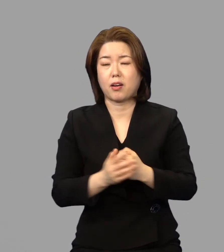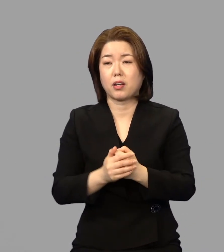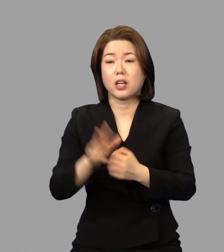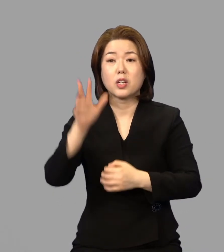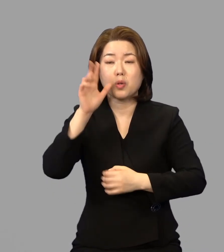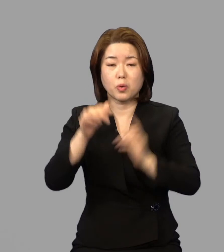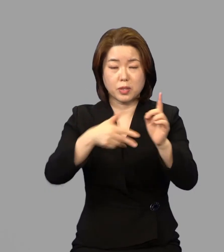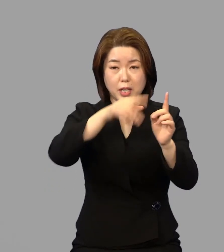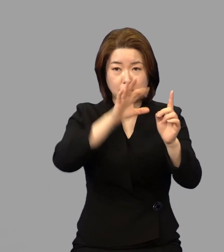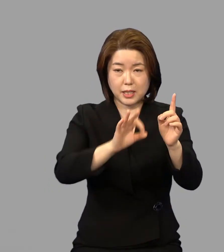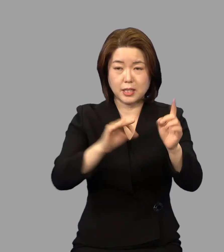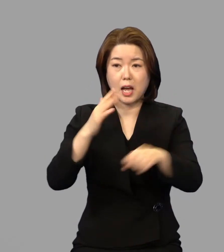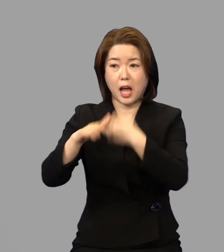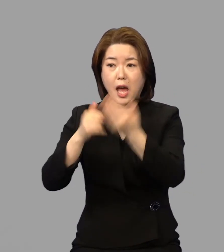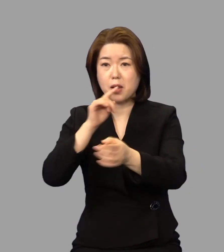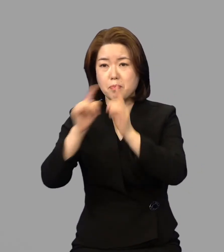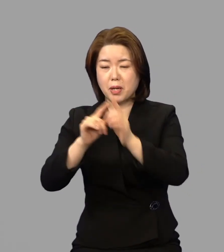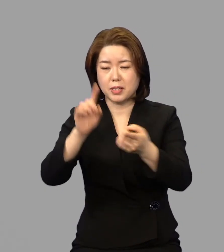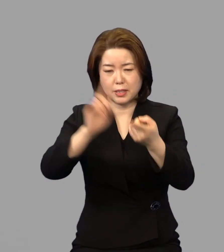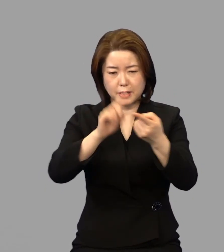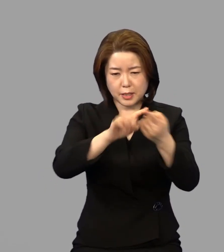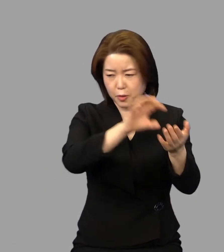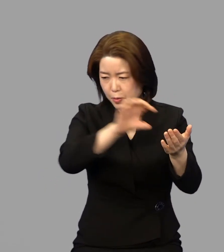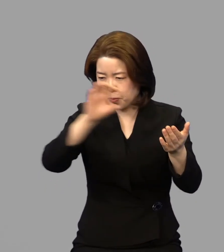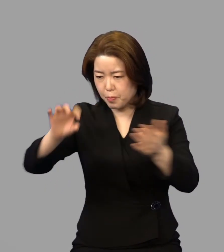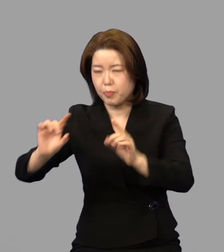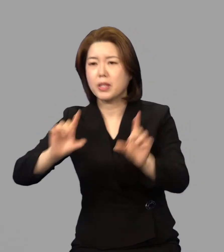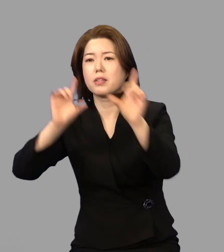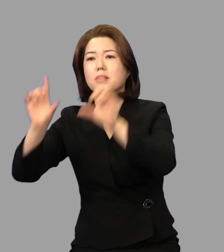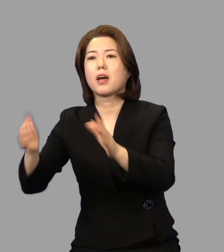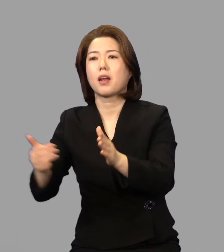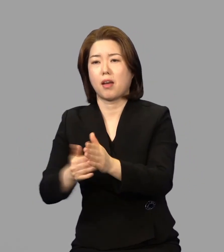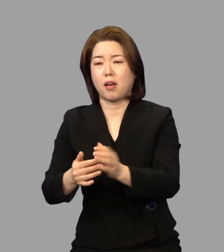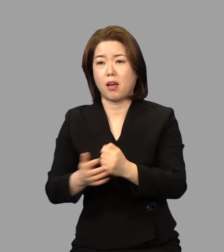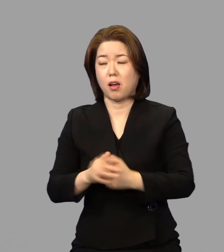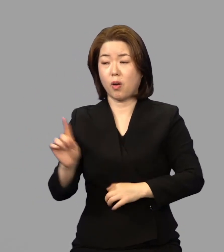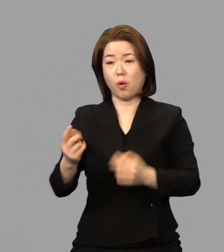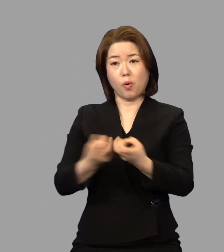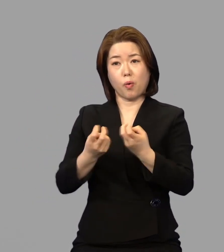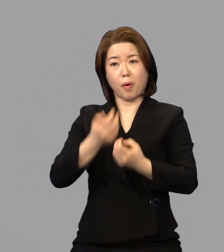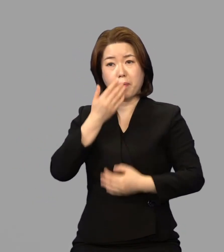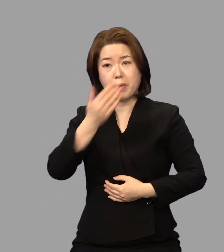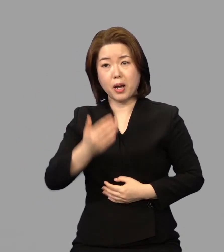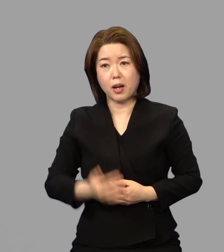1장에서 하나님이 말씀하신 걸 그대로 살아냈습니다. 어떻게 그럴 수 있을까요?